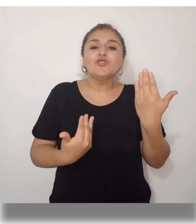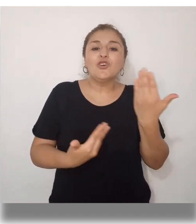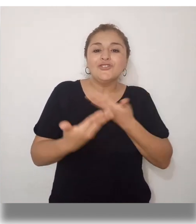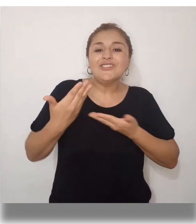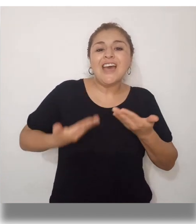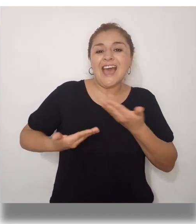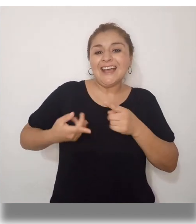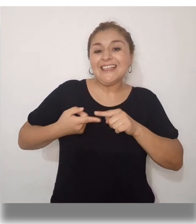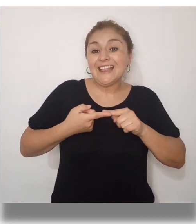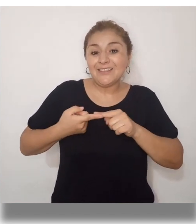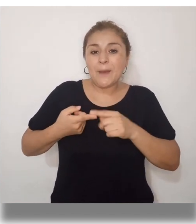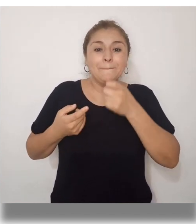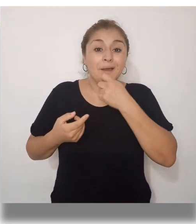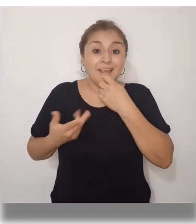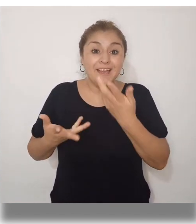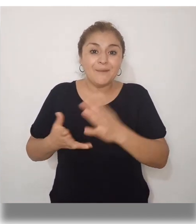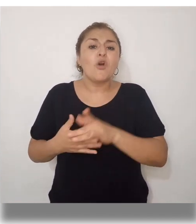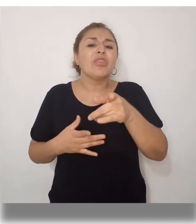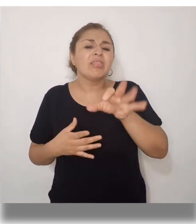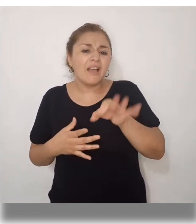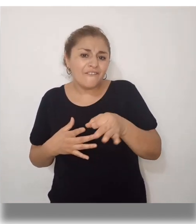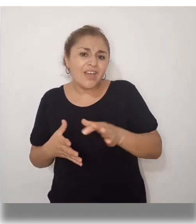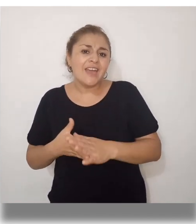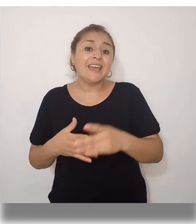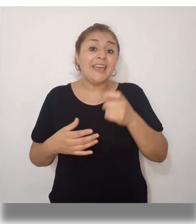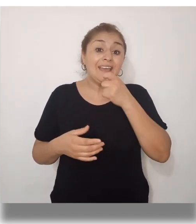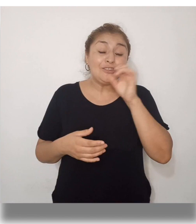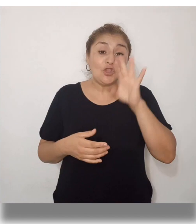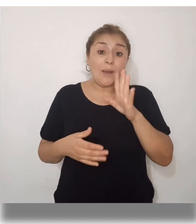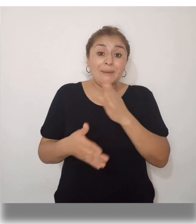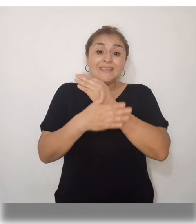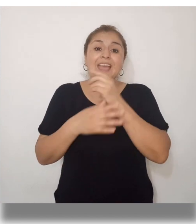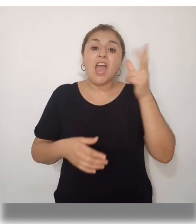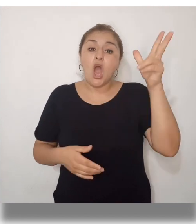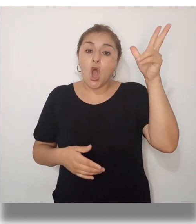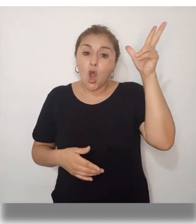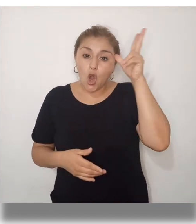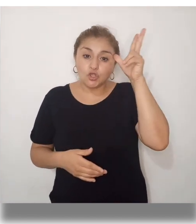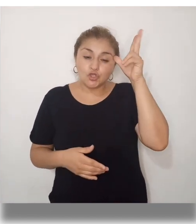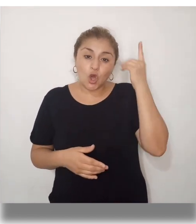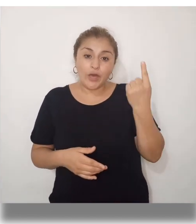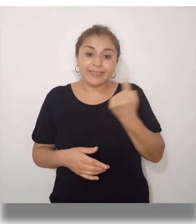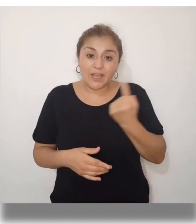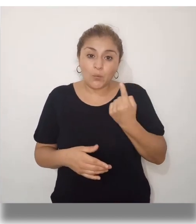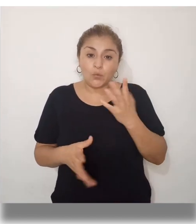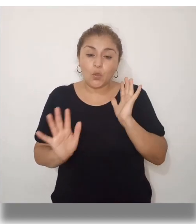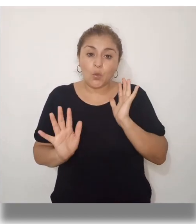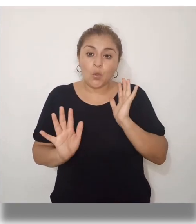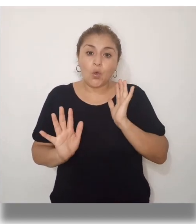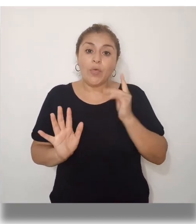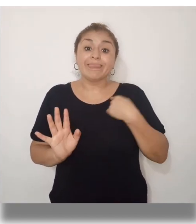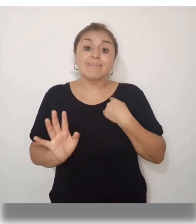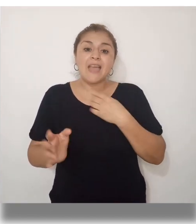es suficiente para que nuestro cerebro comience a producir un neurotransmisor que se llama